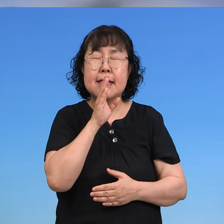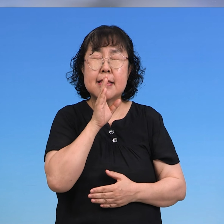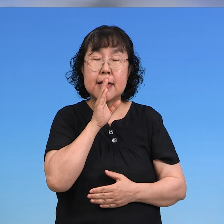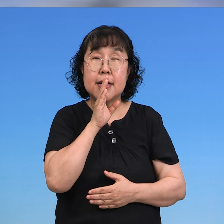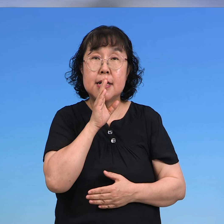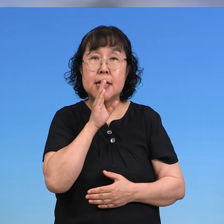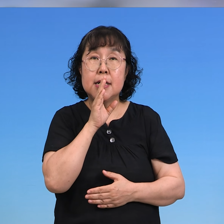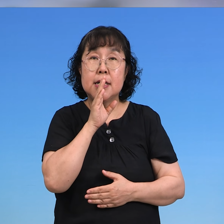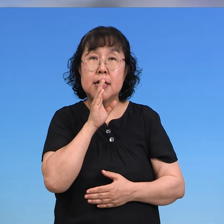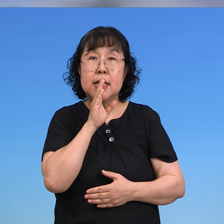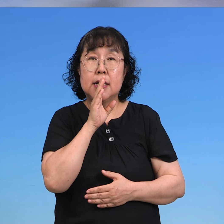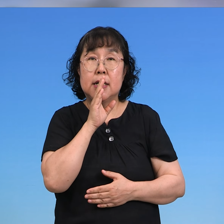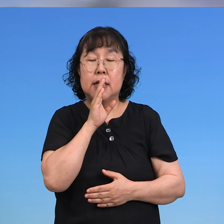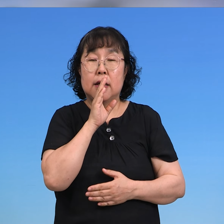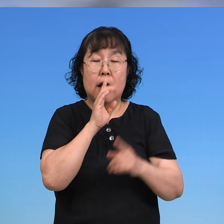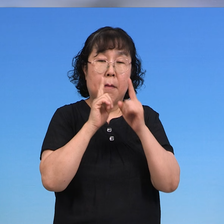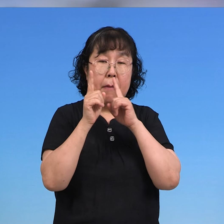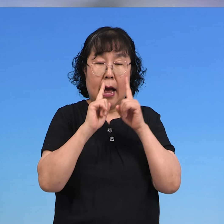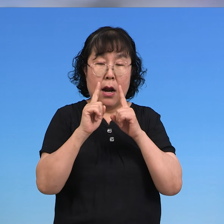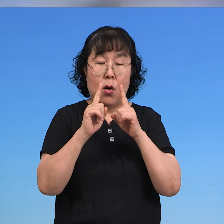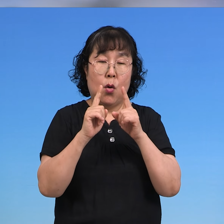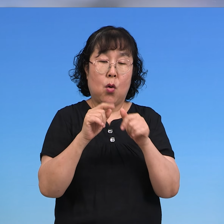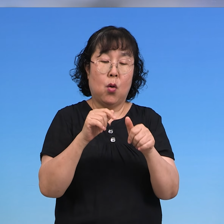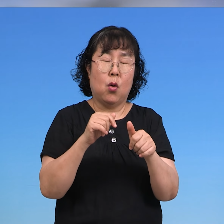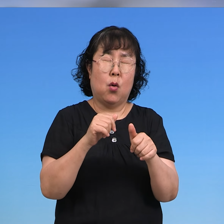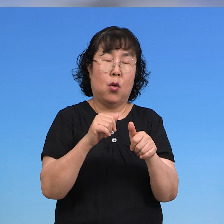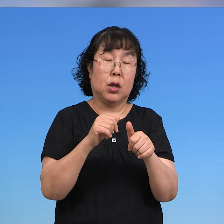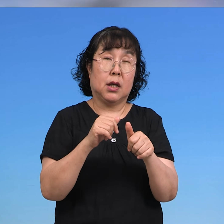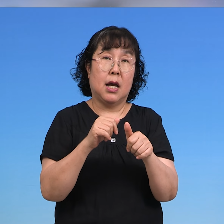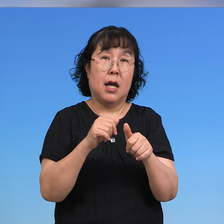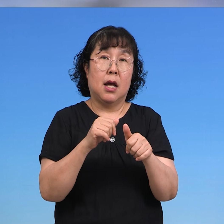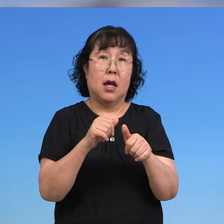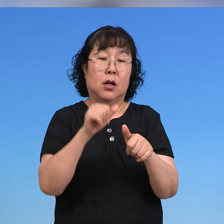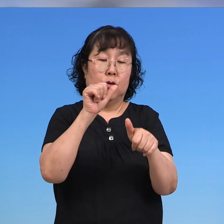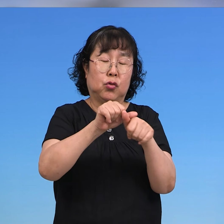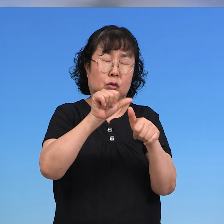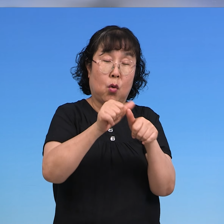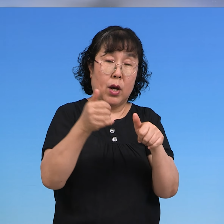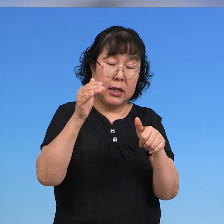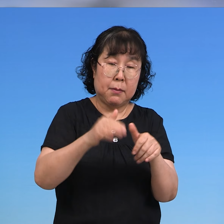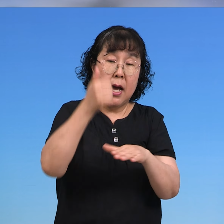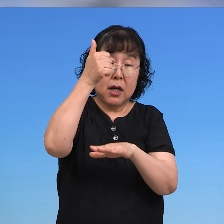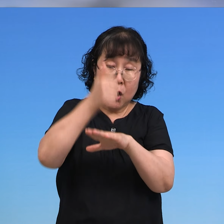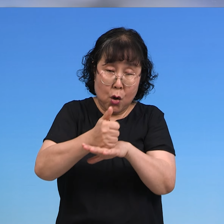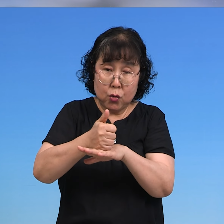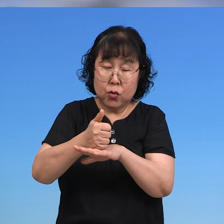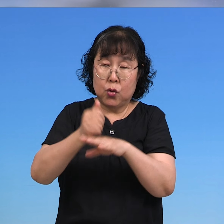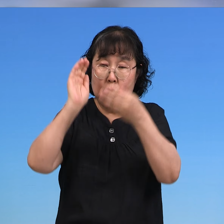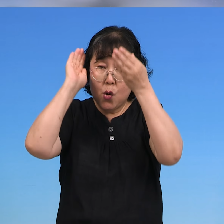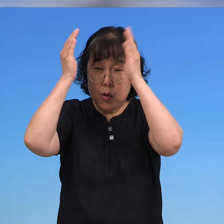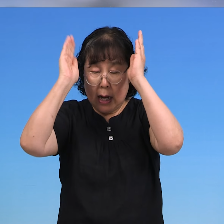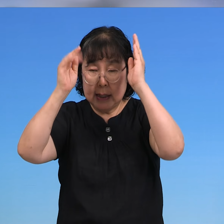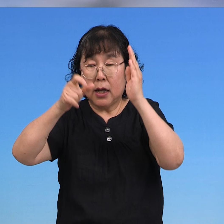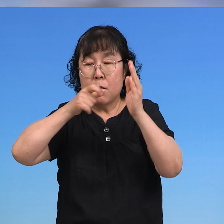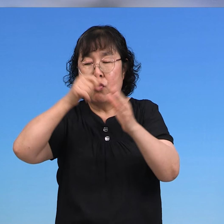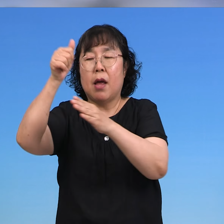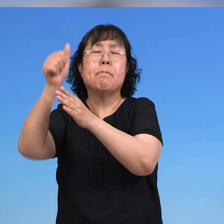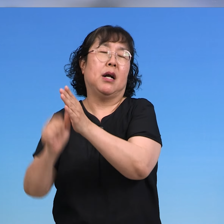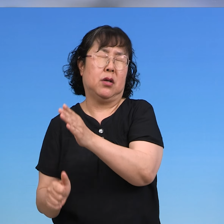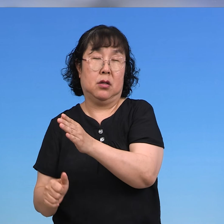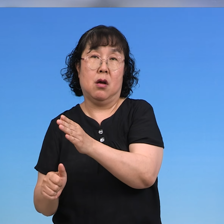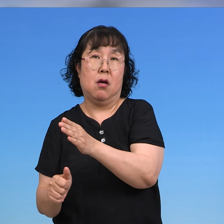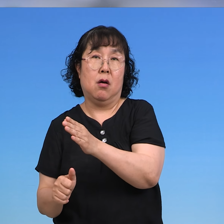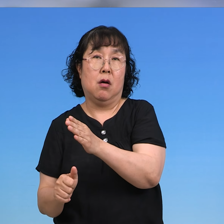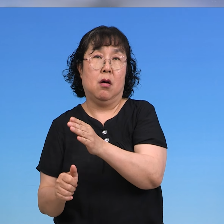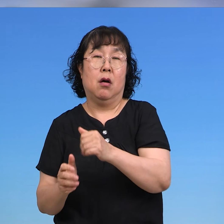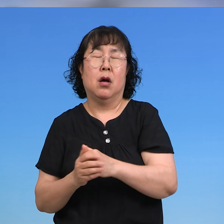그래서 당나귀가 물에 빠져버린 거예요. 이게 목회예요. 여러분 이게 교회입니다. 교회에 대하여 비난하는 사람, 틀린 말하는 사람